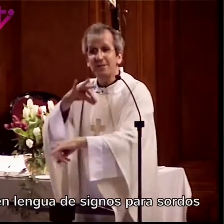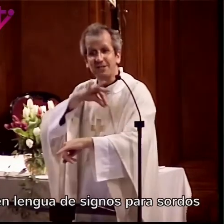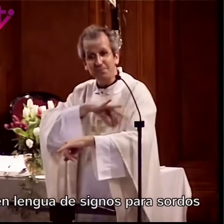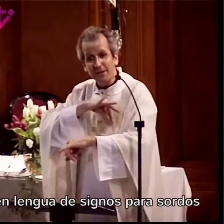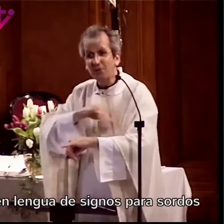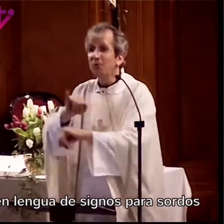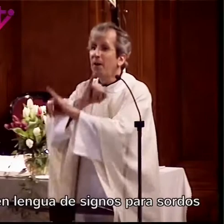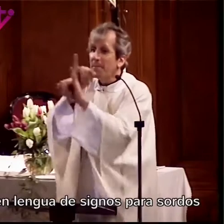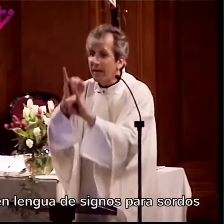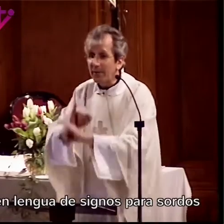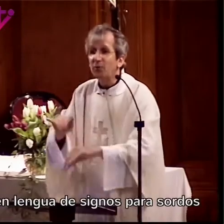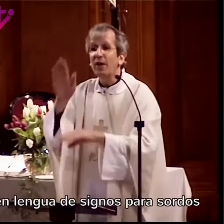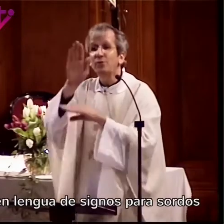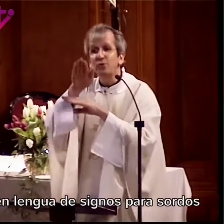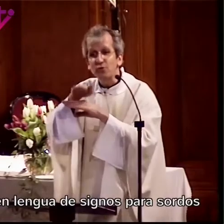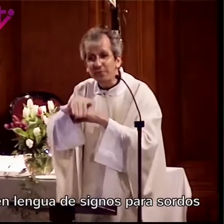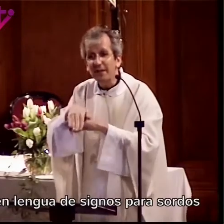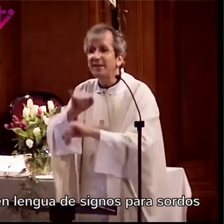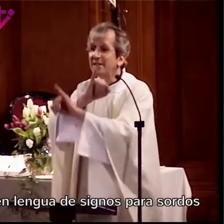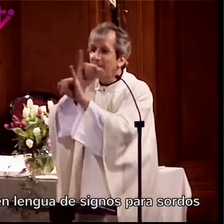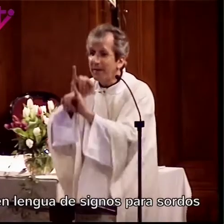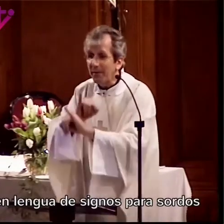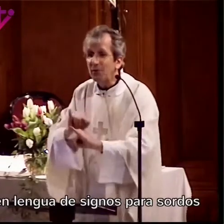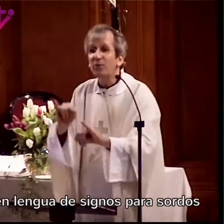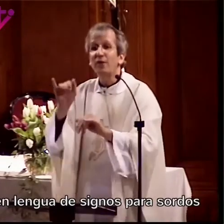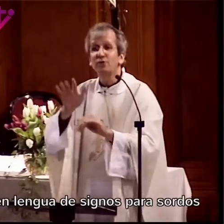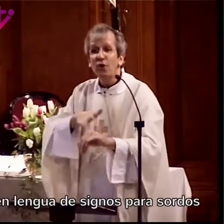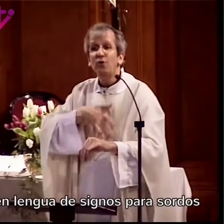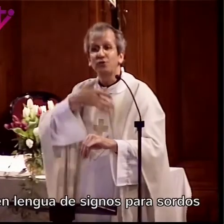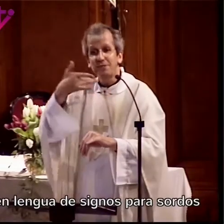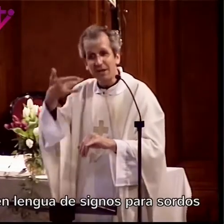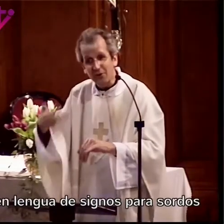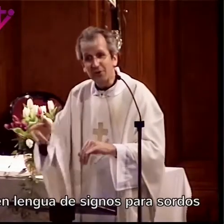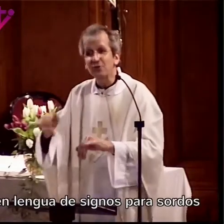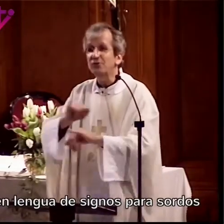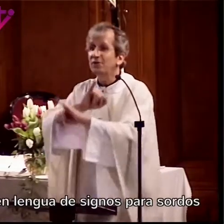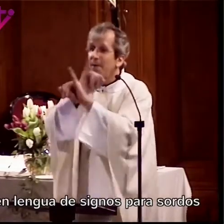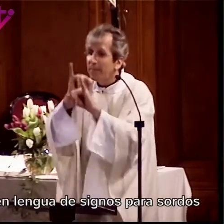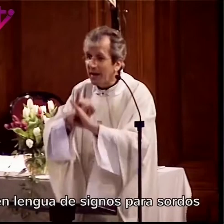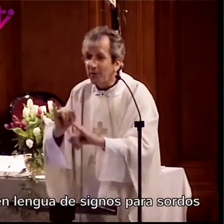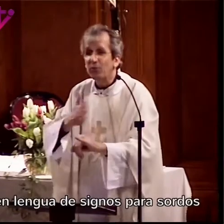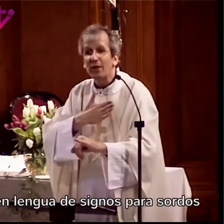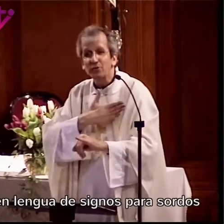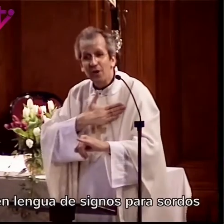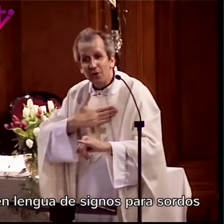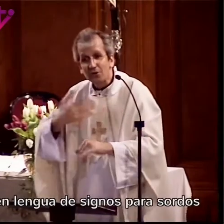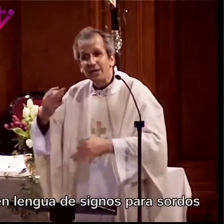de espíritu bienaventurados los humildes bienaventurados los misericordiosos bienaventurados los que